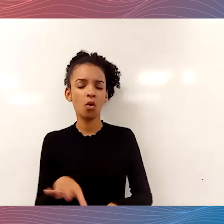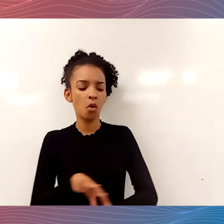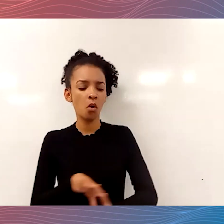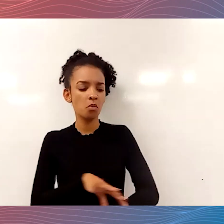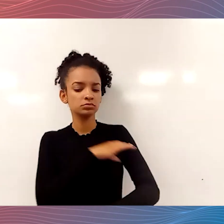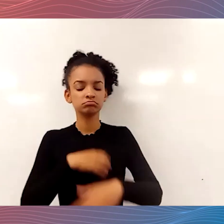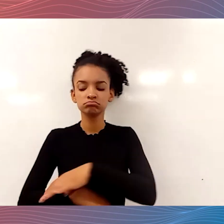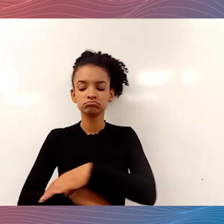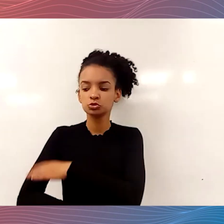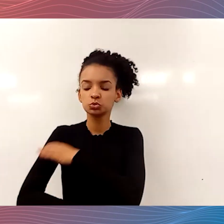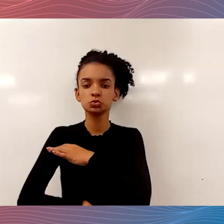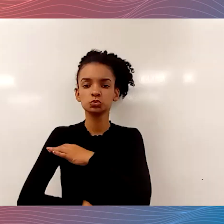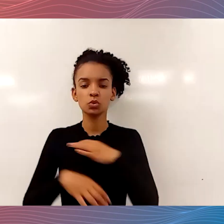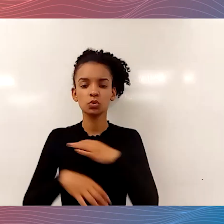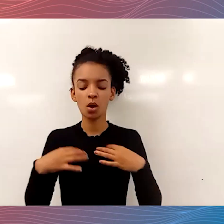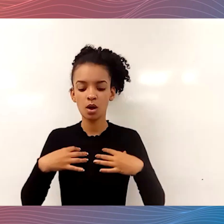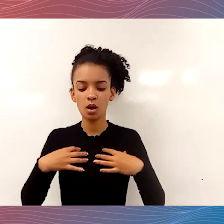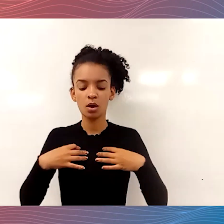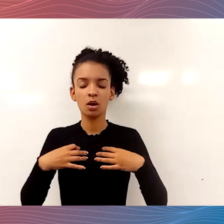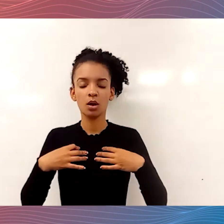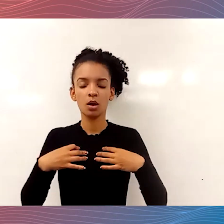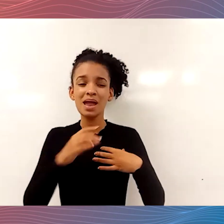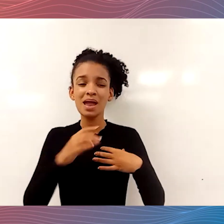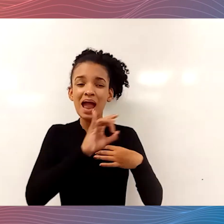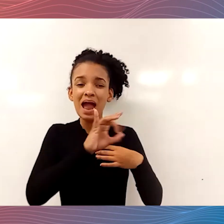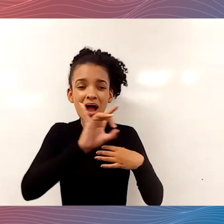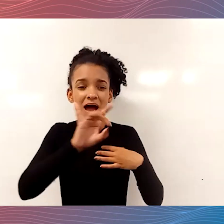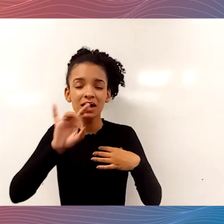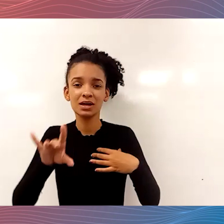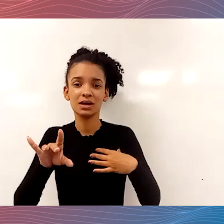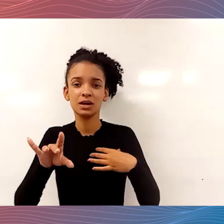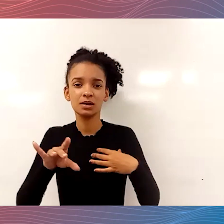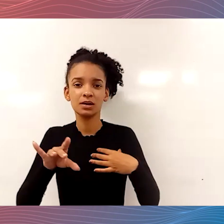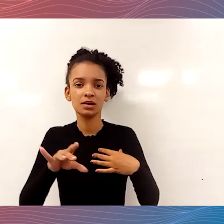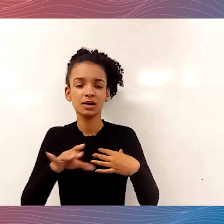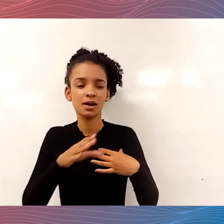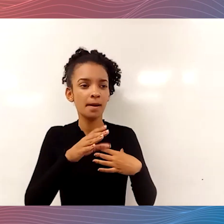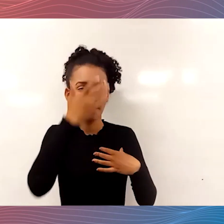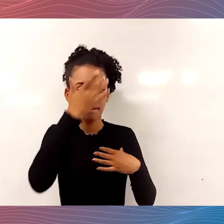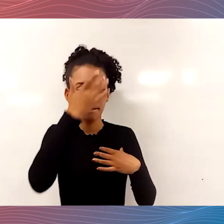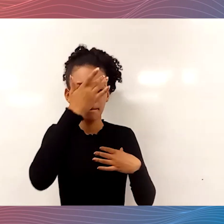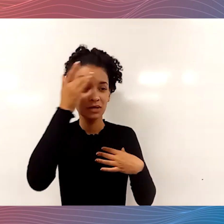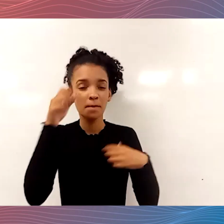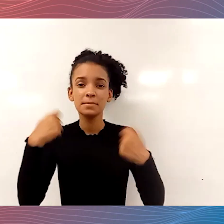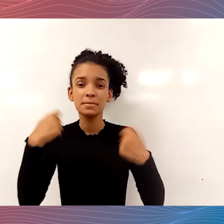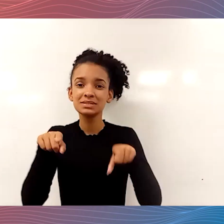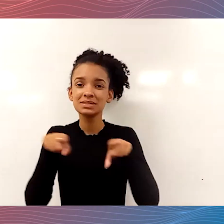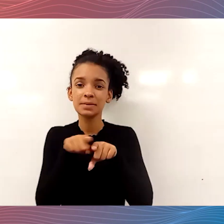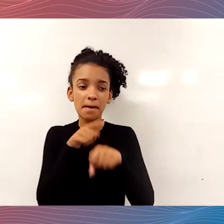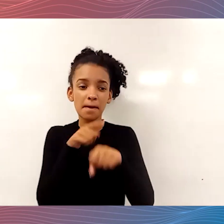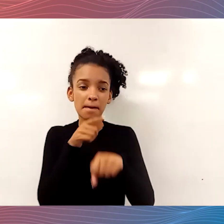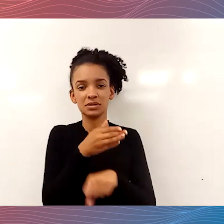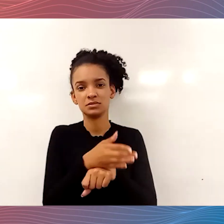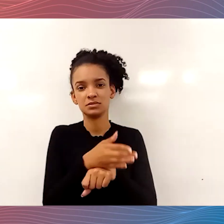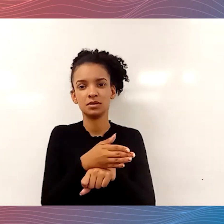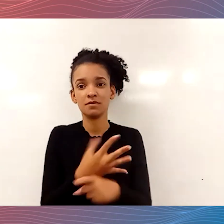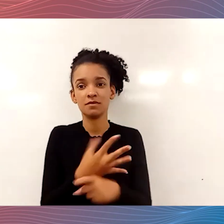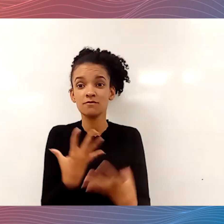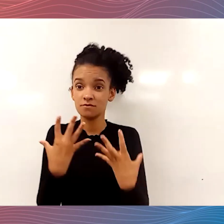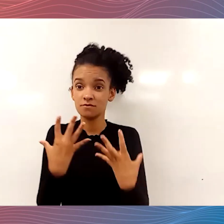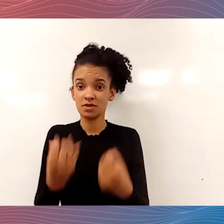parte, que de cada parte tem que entrar no jogo. Vamos entrar?